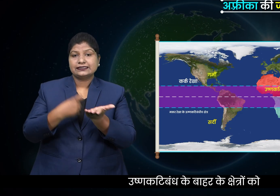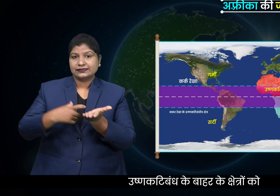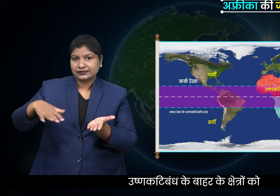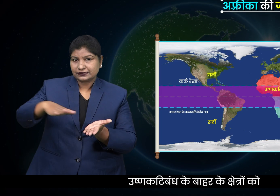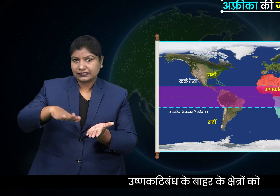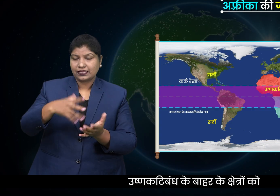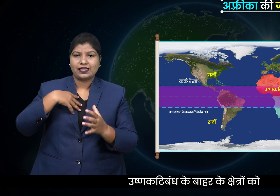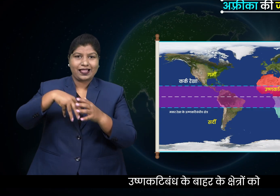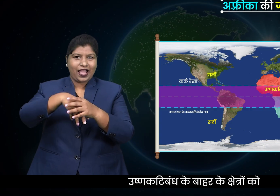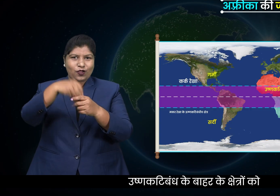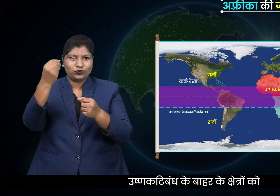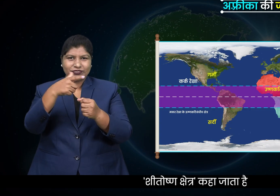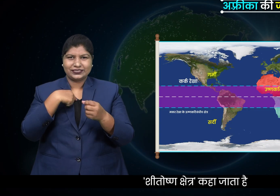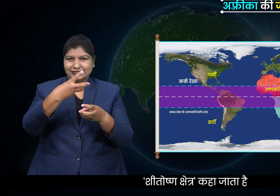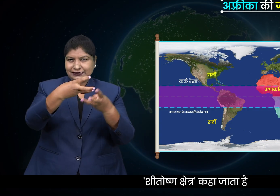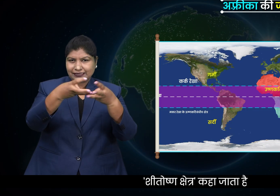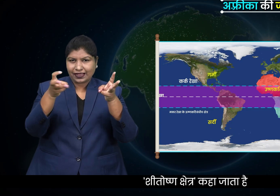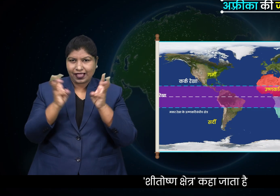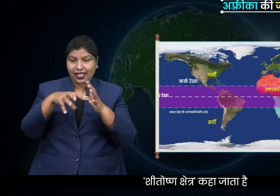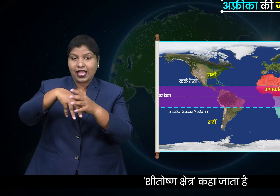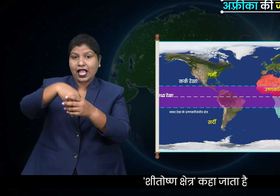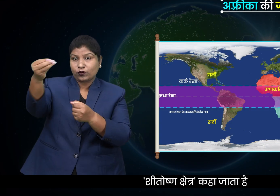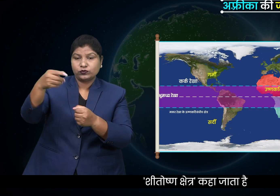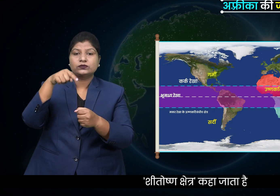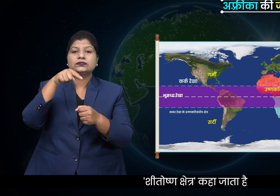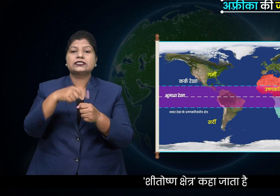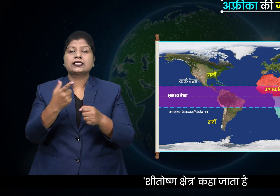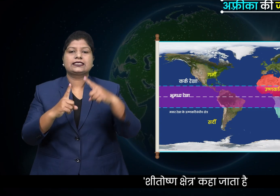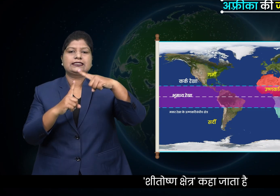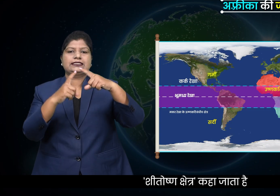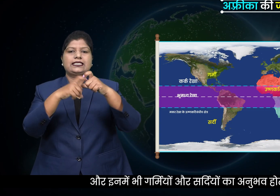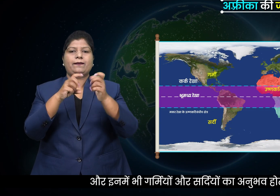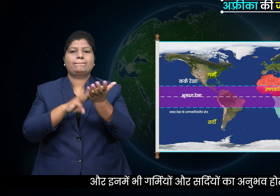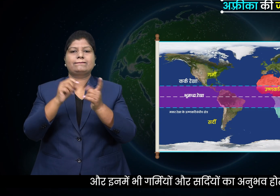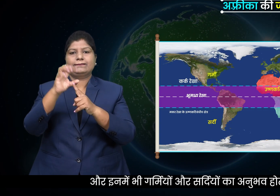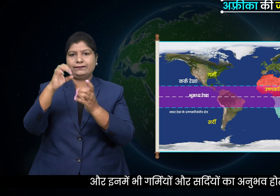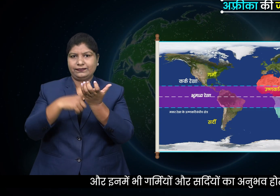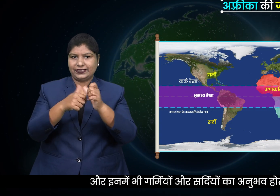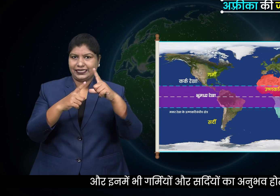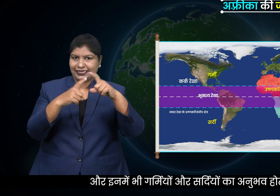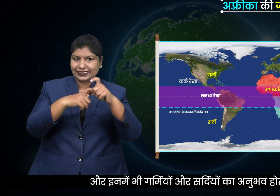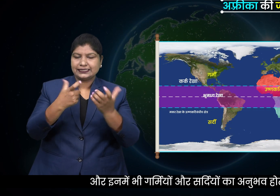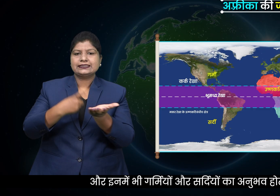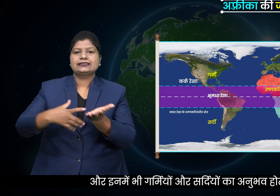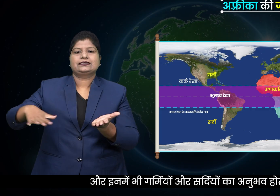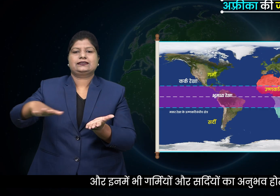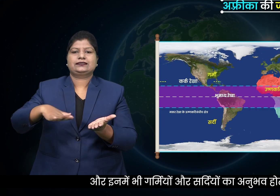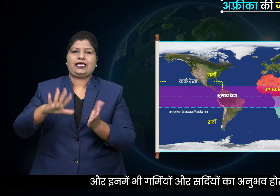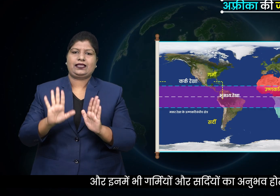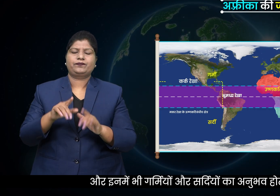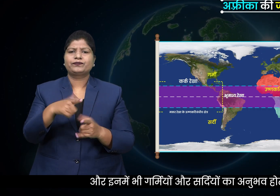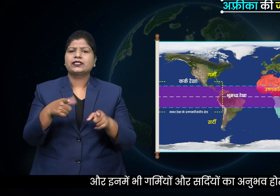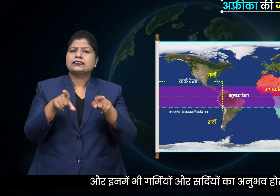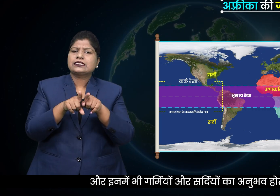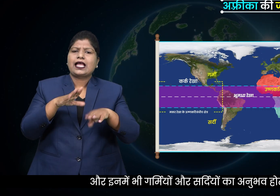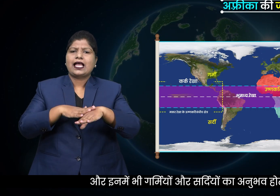उष्णकटिबंध के बाहर के क्षेत्रों को शीतोष्ण क्षेत्र कहा जाता है और इनमें भी गर्मियों और